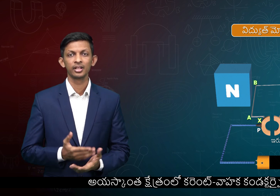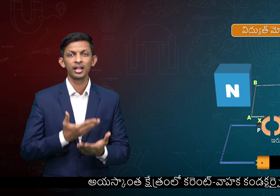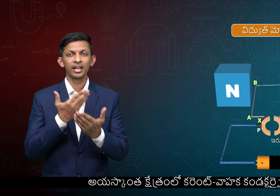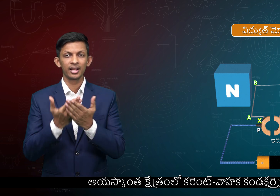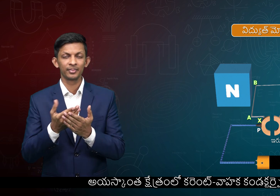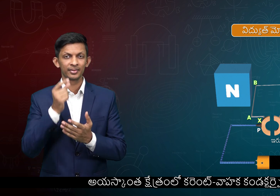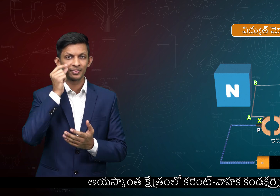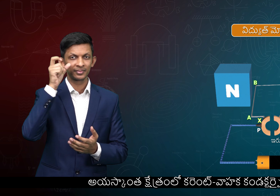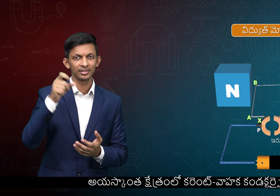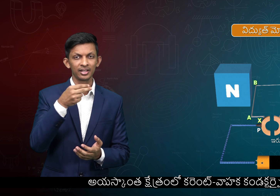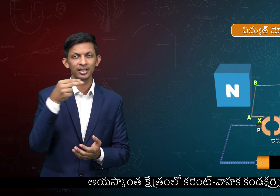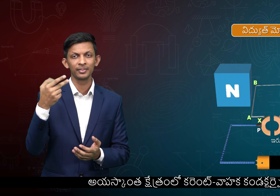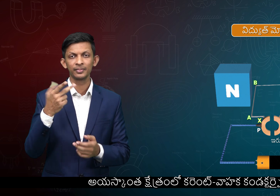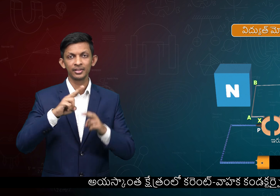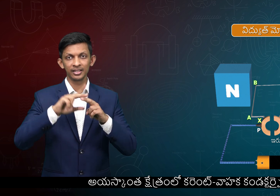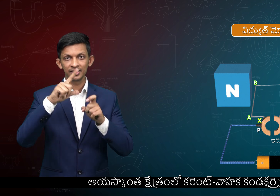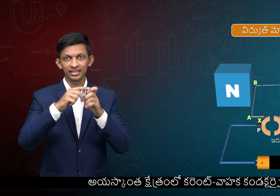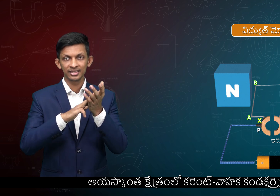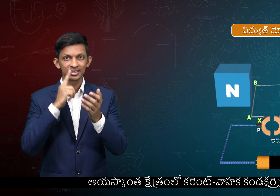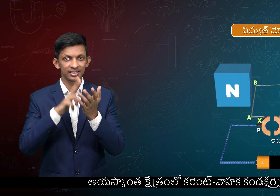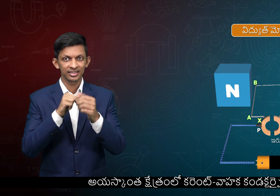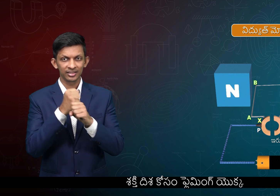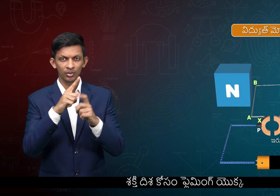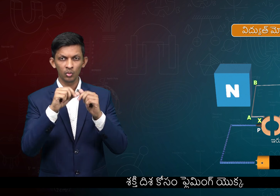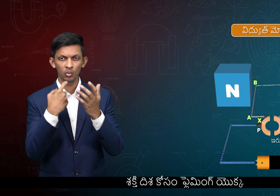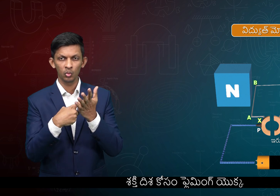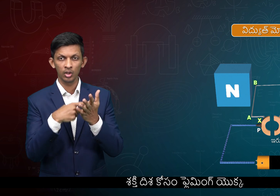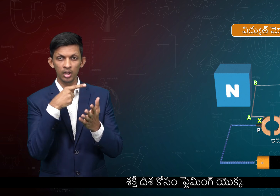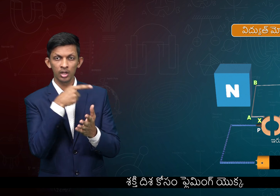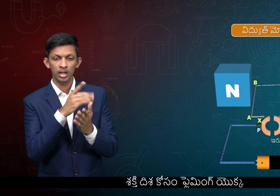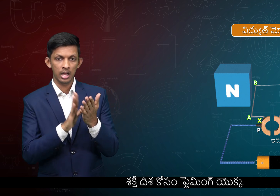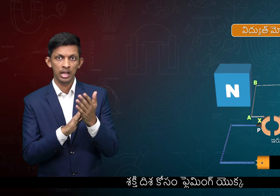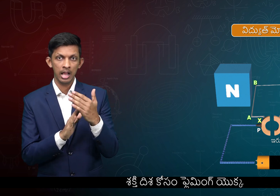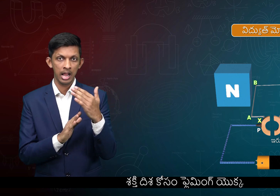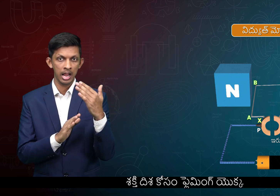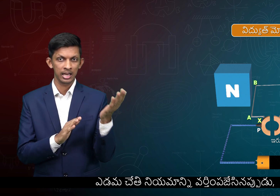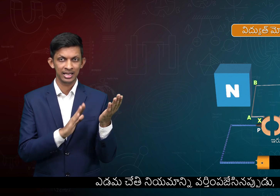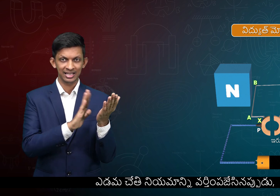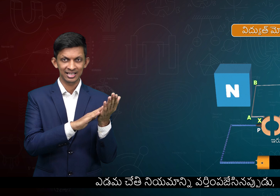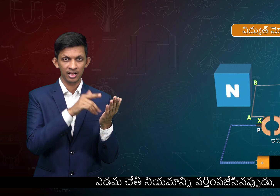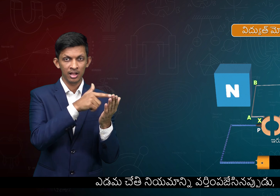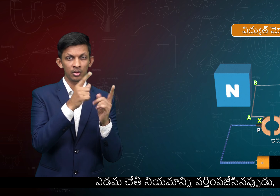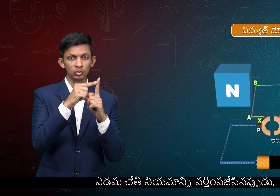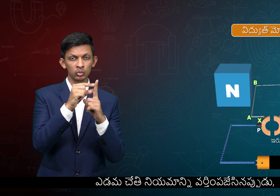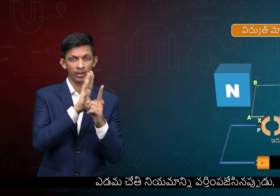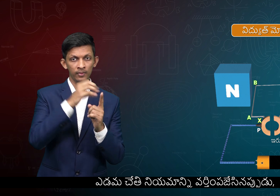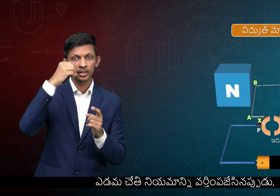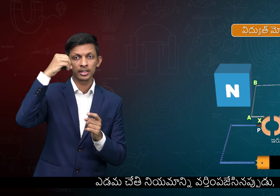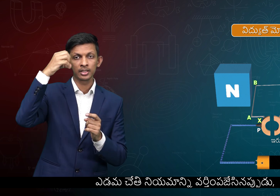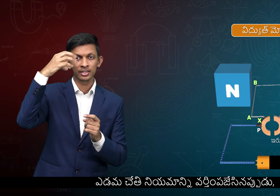అయస్కాంత క్షేత్రంలో కరెంట్ వాహక కండక్టర్పై శక్తి దిశ కోసం ప్లెమింగ్ యొక్క ఎడమచేతి నియమాన్ని